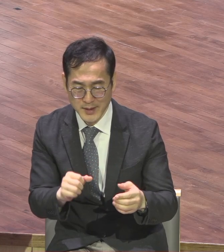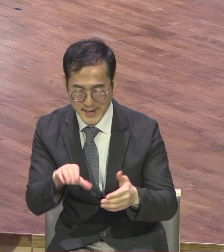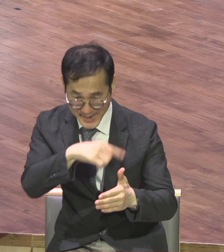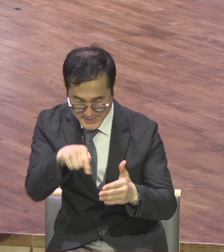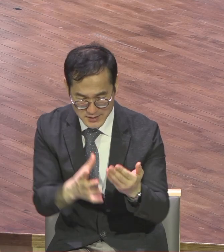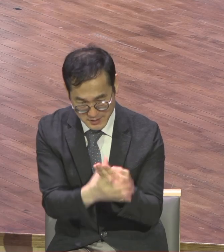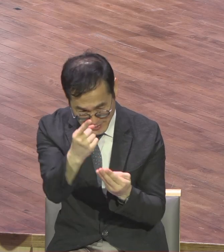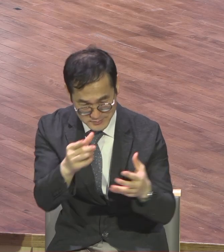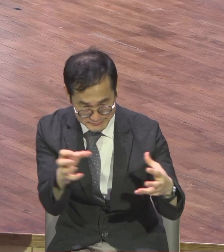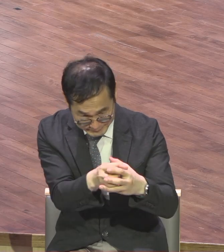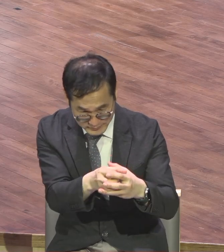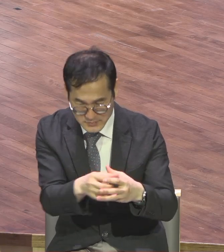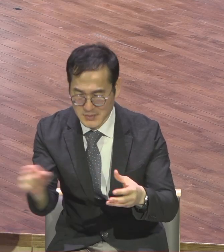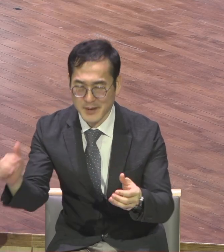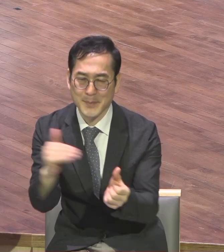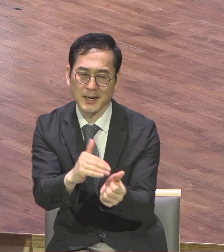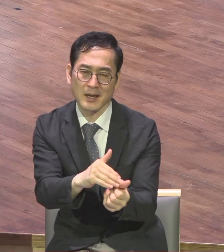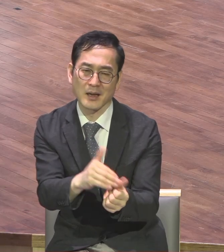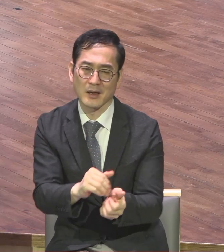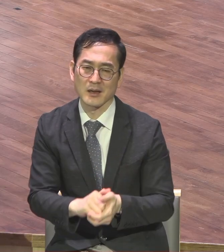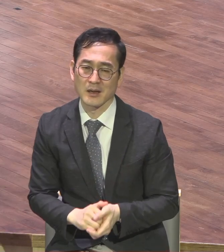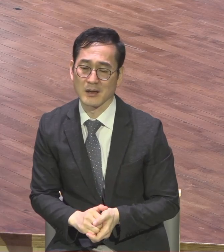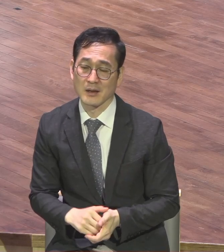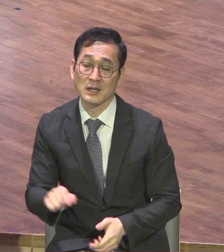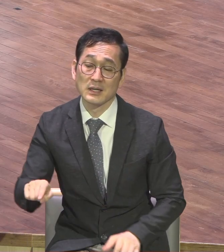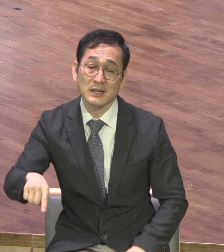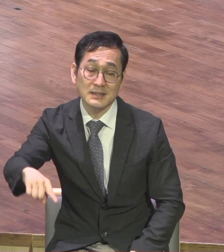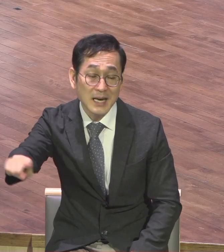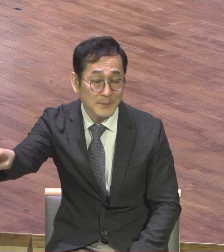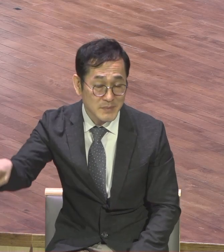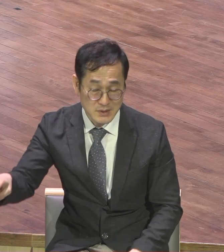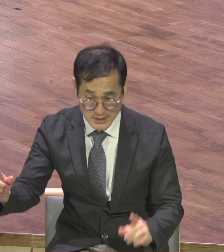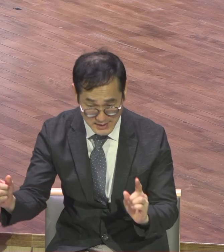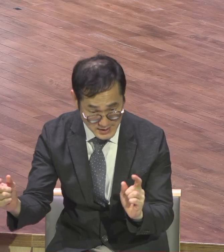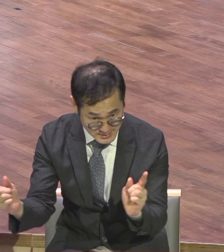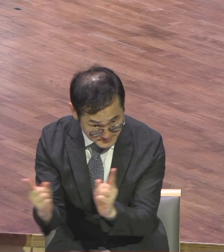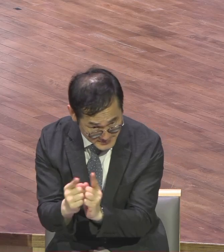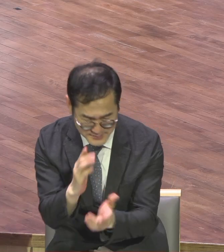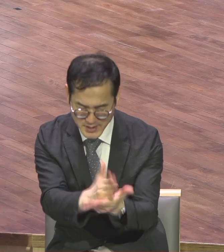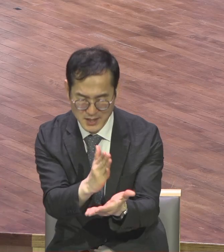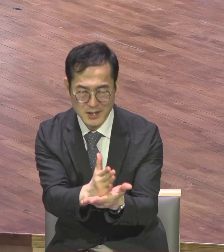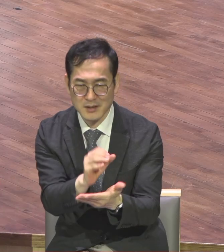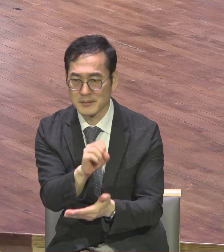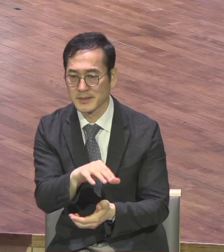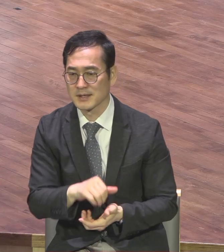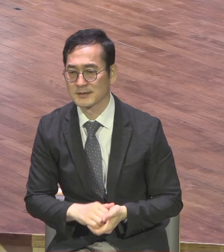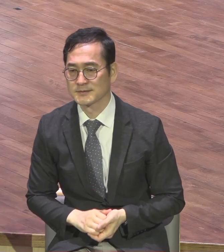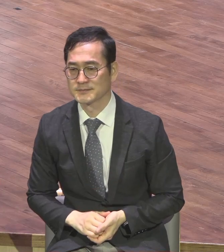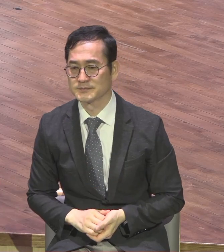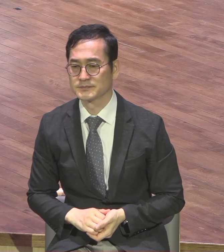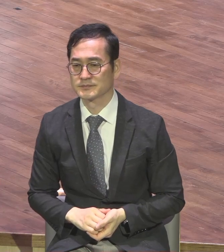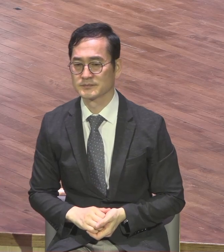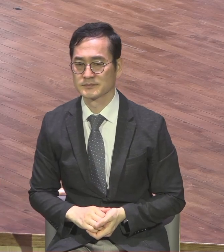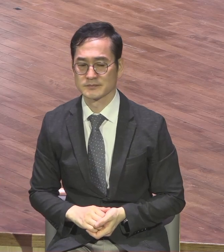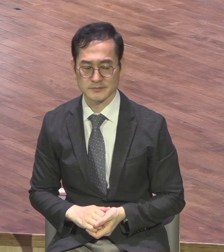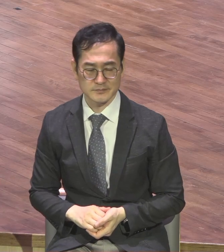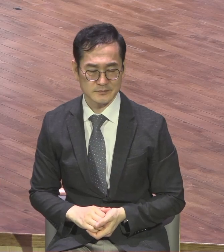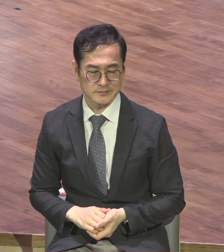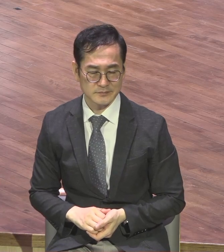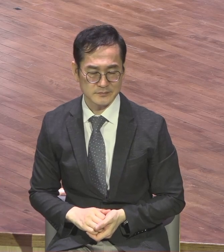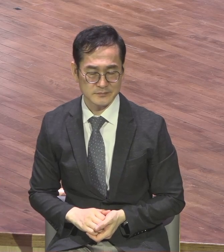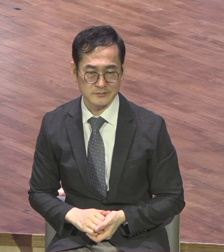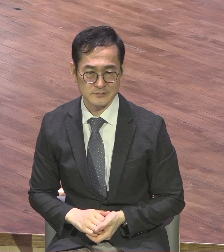하는 그런 사람들. 바울은요, 특별히 20절에 하나님은 평강의